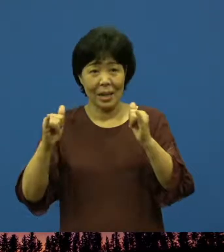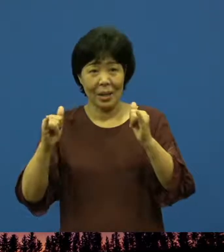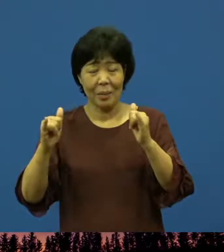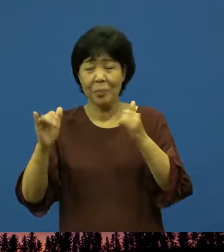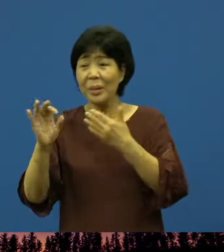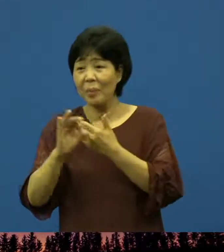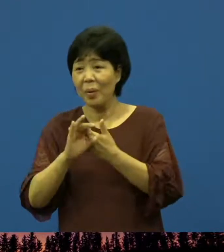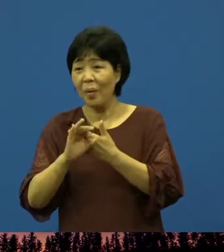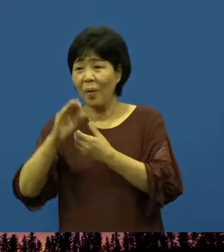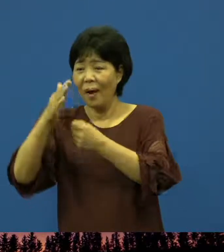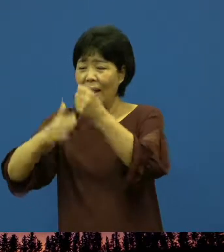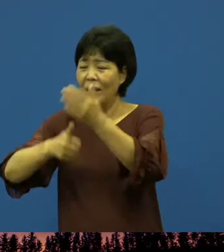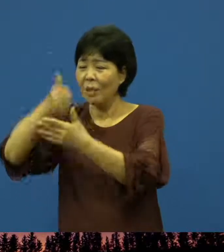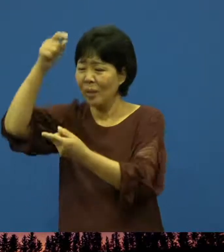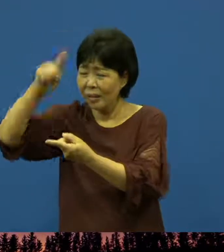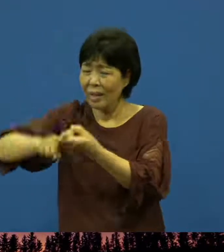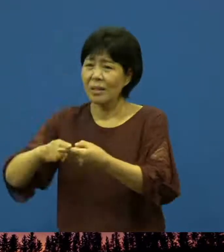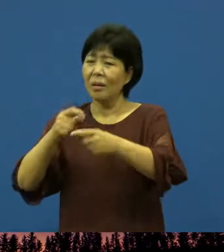된다.